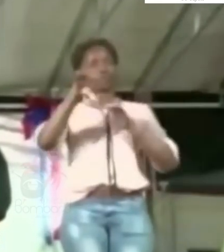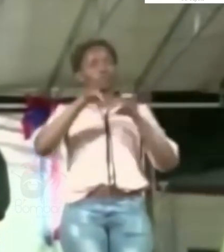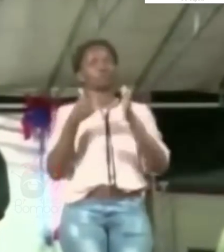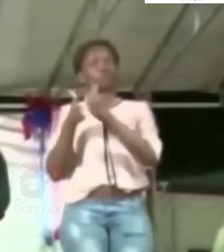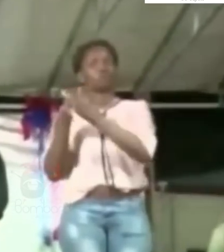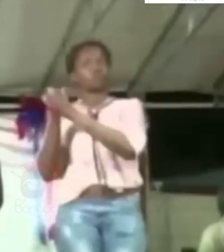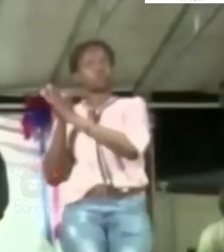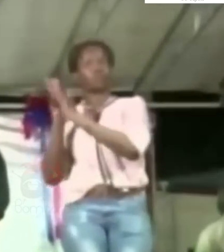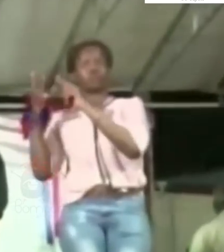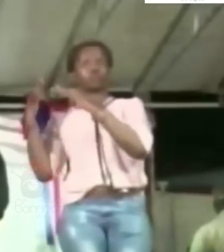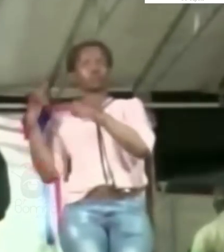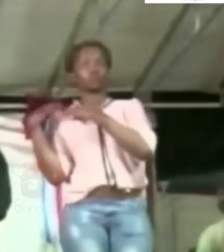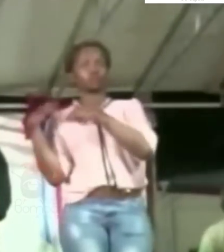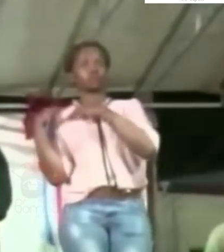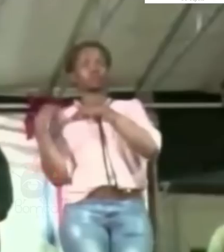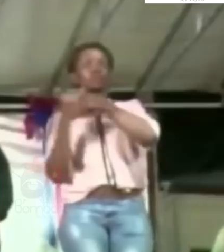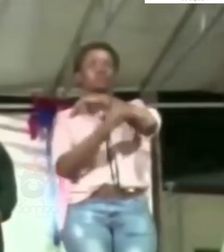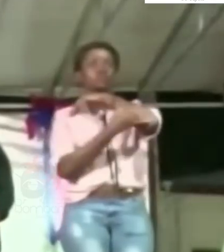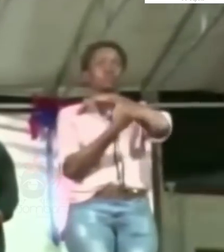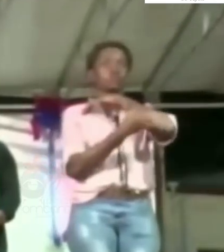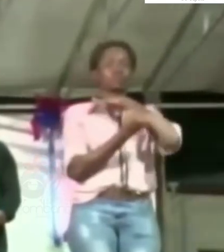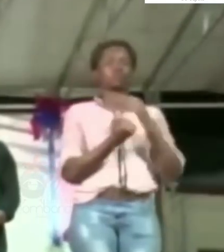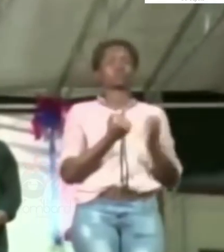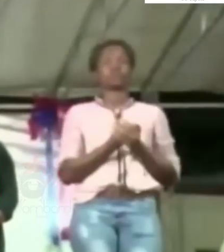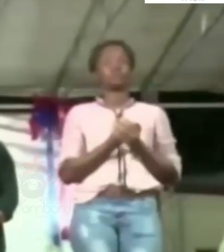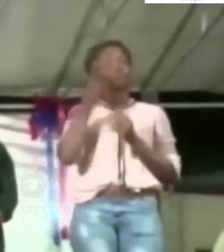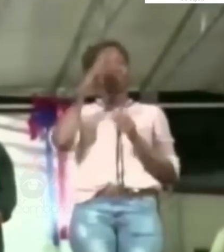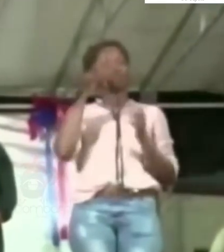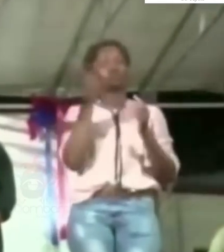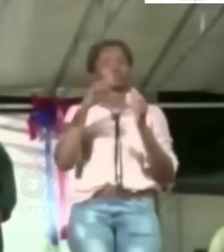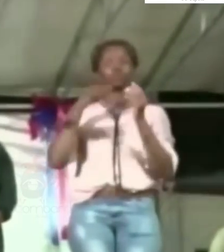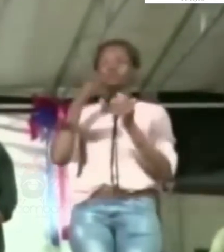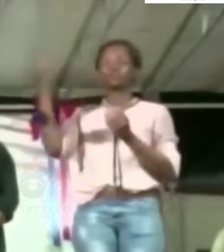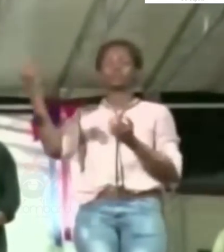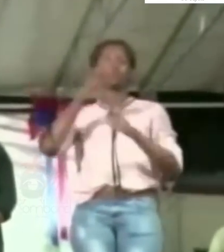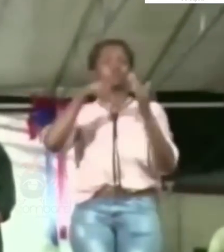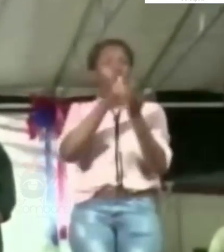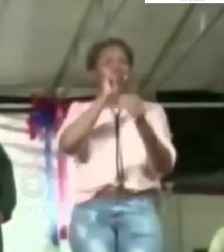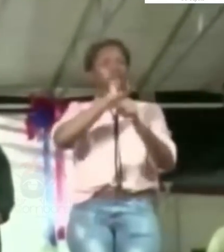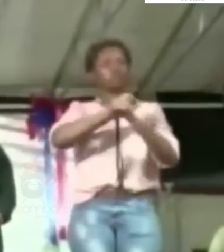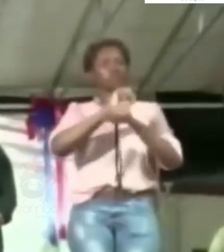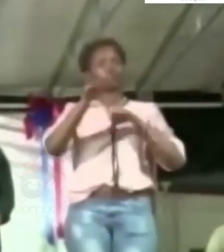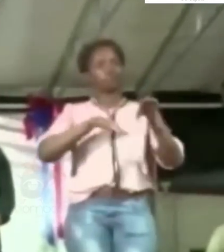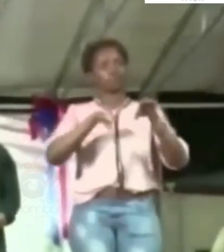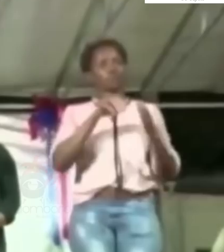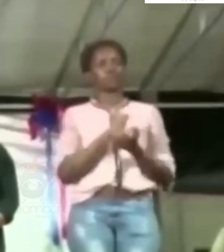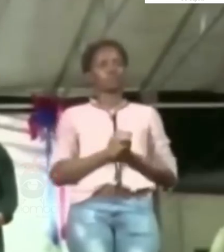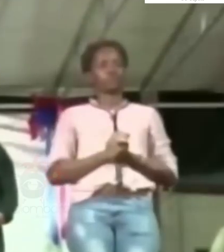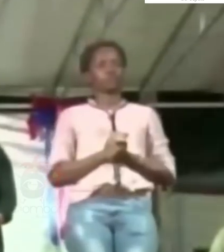léguer des banques mondiales. Mais Jérémy, pour toujours mettre nous au courant de tout travail qui a passé. Ça veut